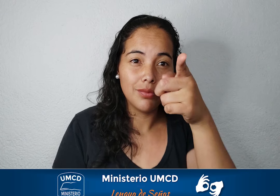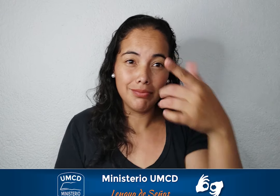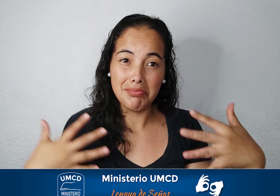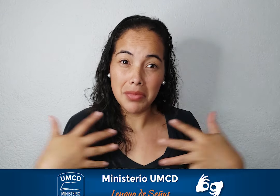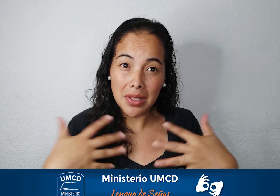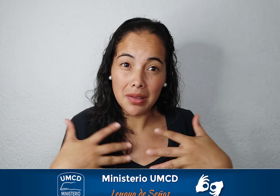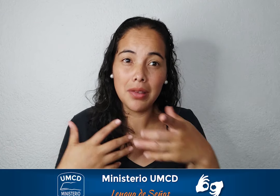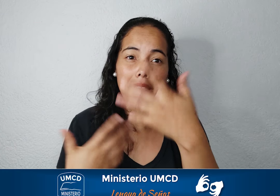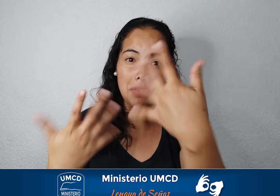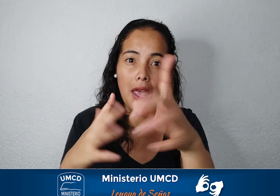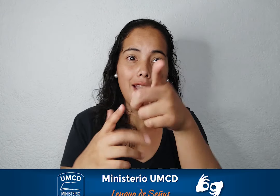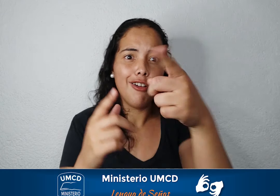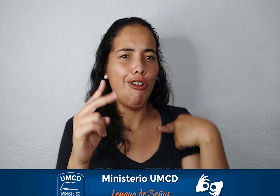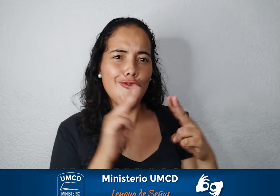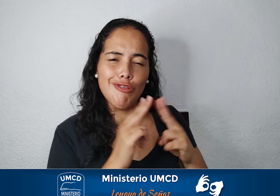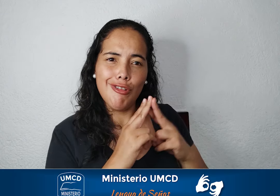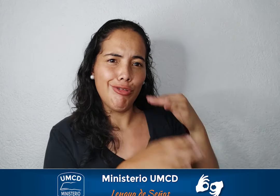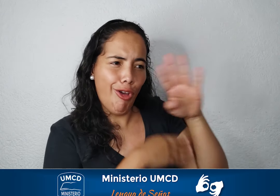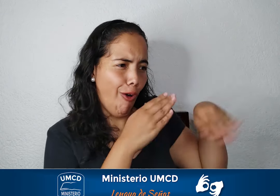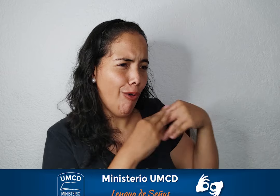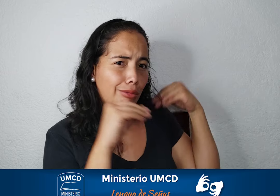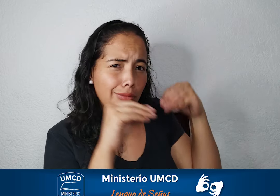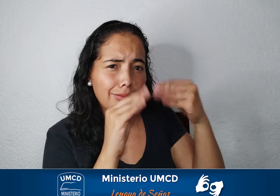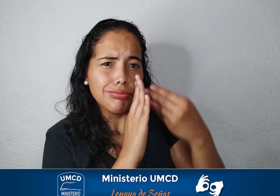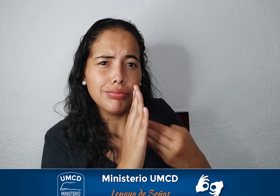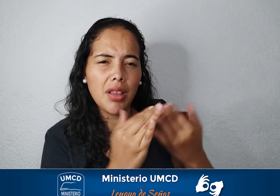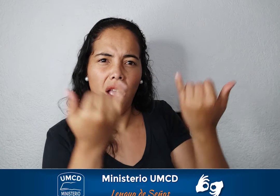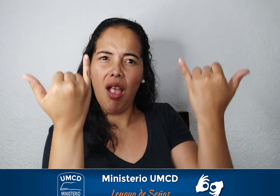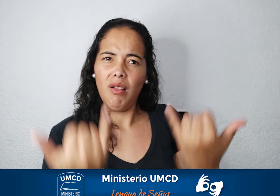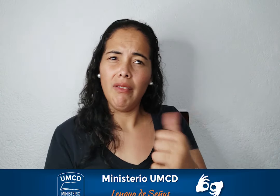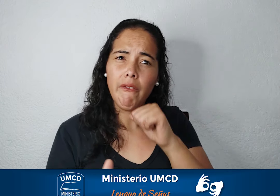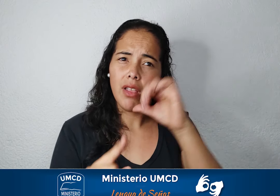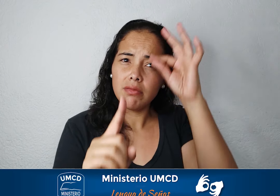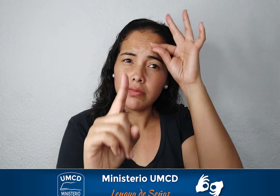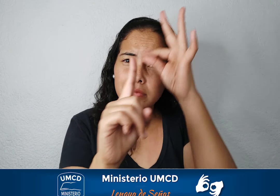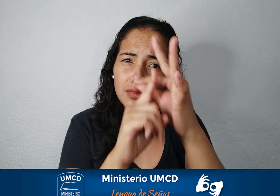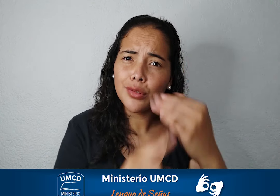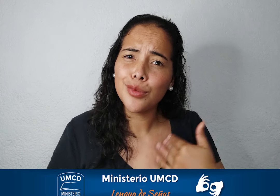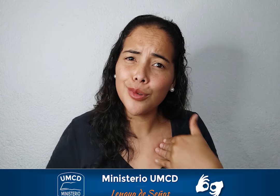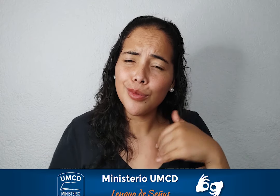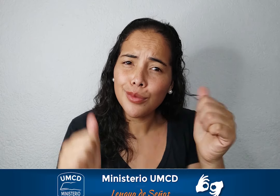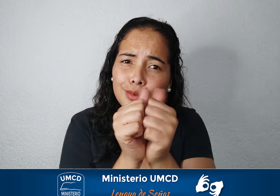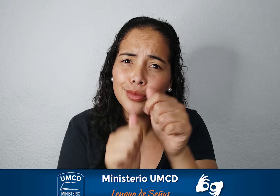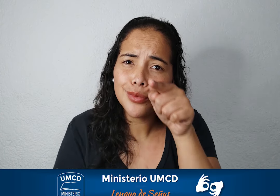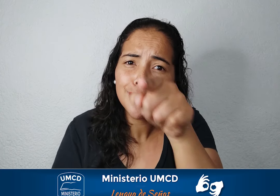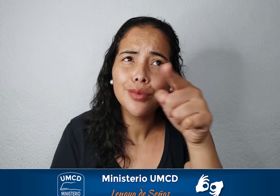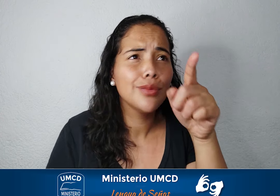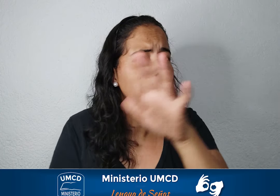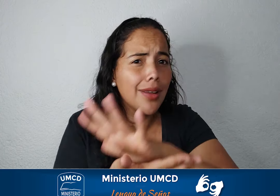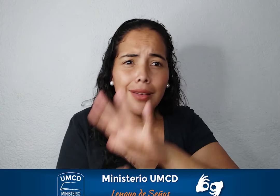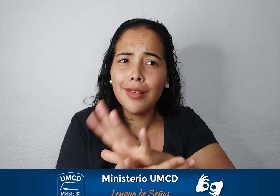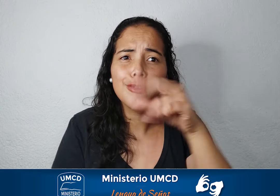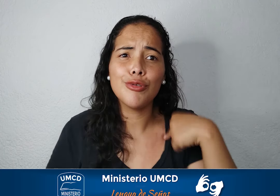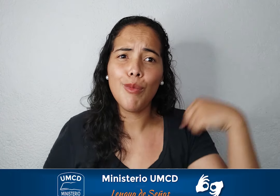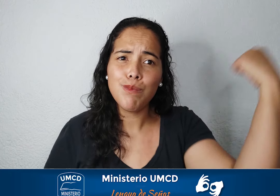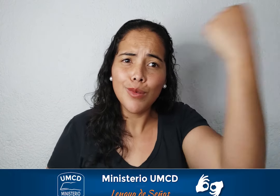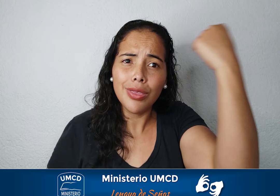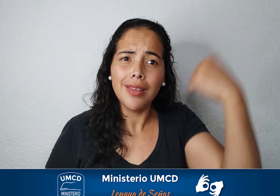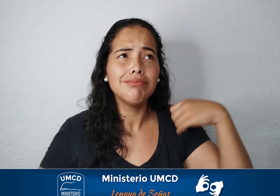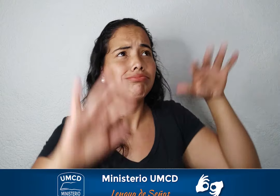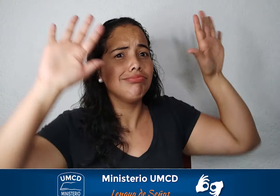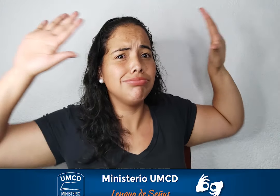Ya saben mucho de mí y no han aprendido a convencerse de que yo estoy con ustedes y que tengo el